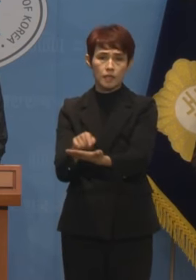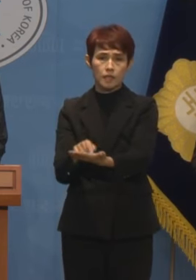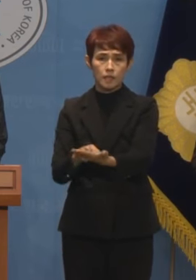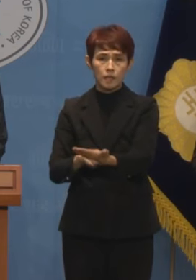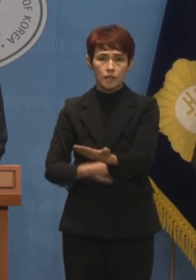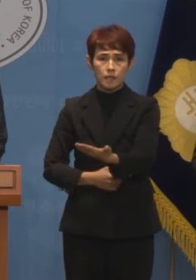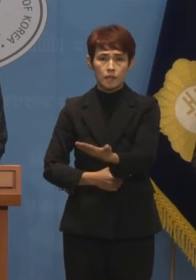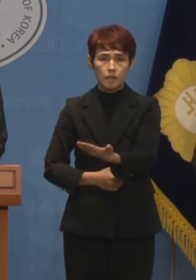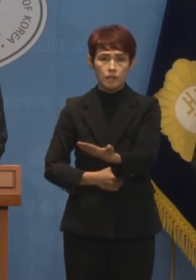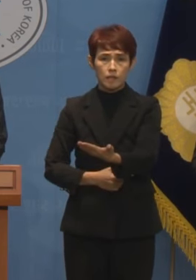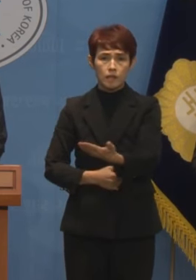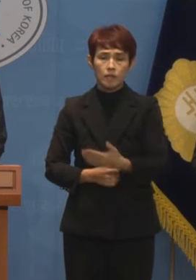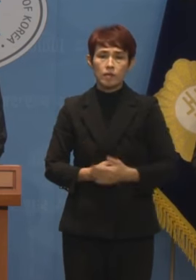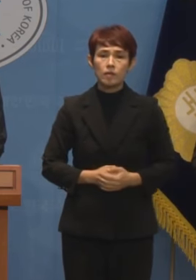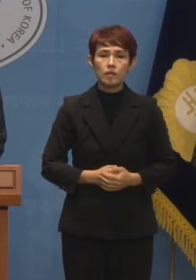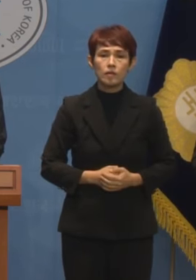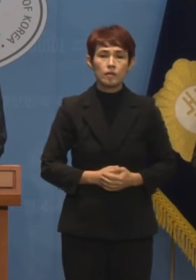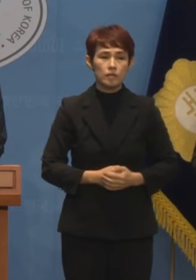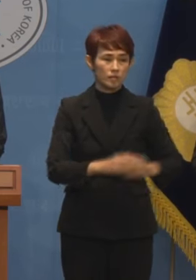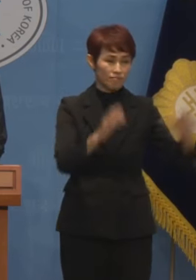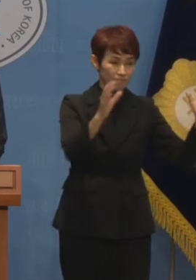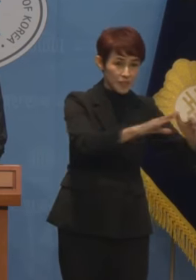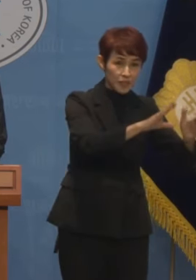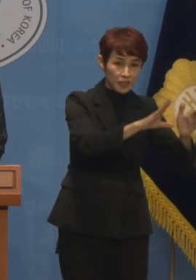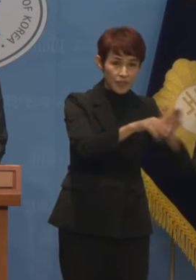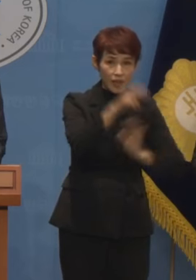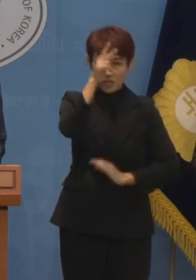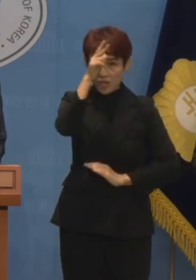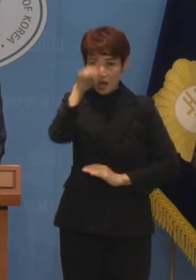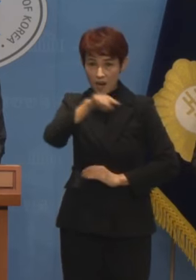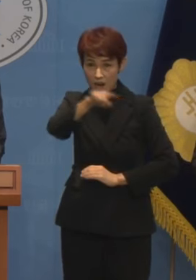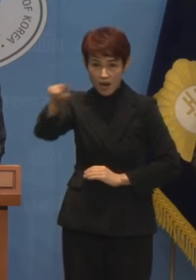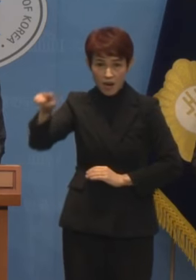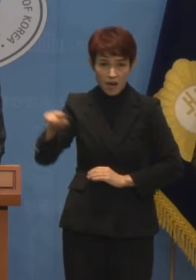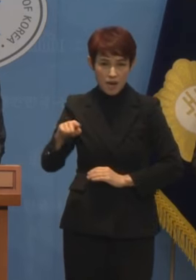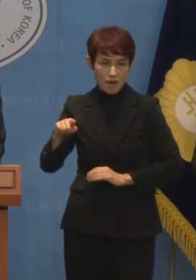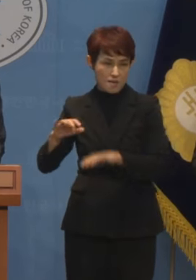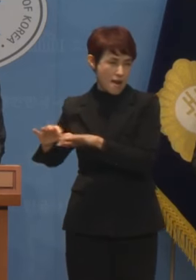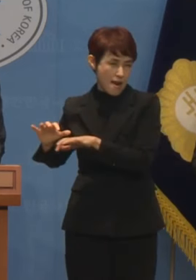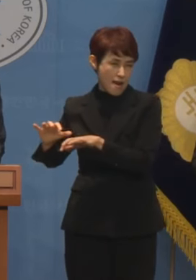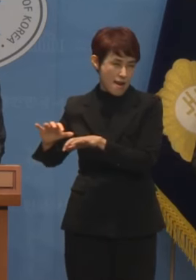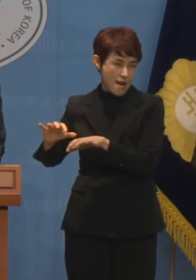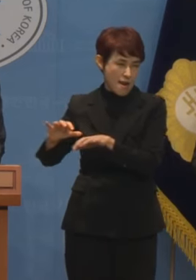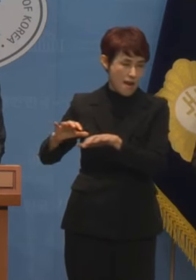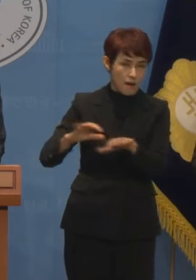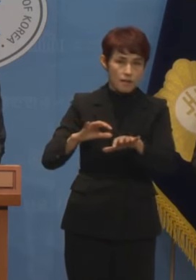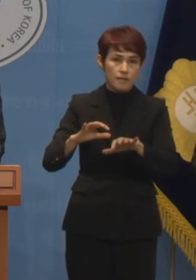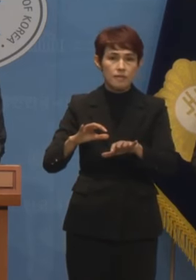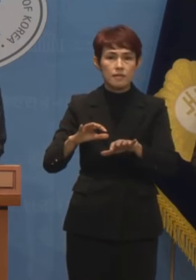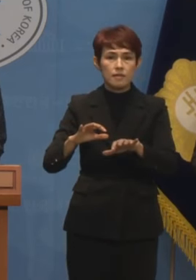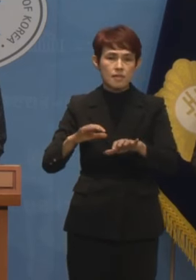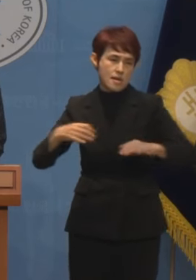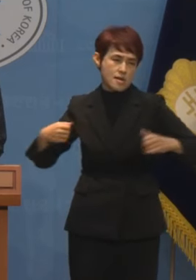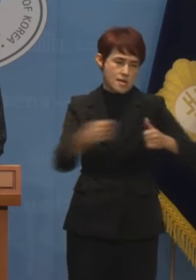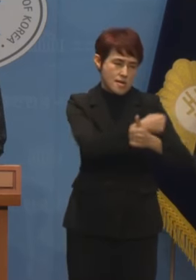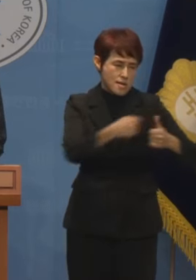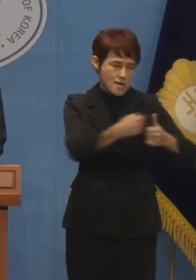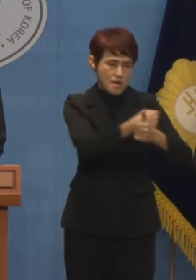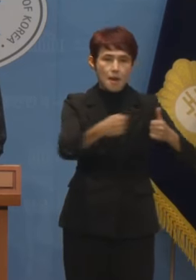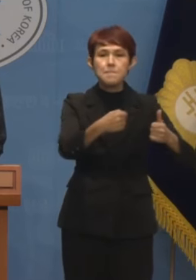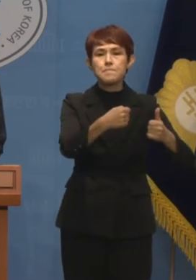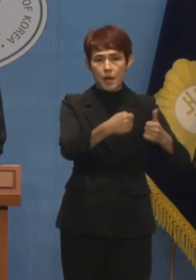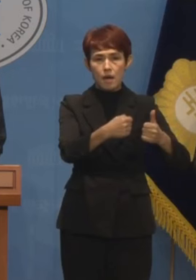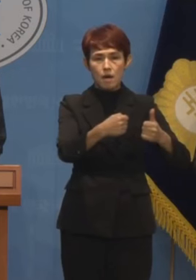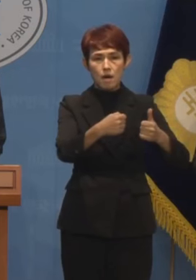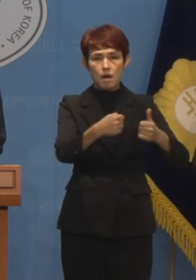집회 당시에 경찰 기동대원들은 다중의 위력을 보이며 물리적인 폭력을 가했고